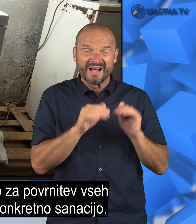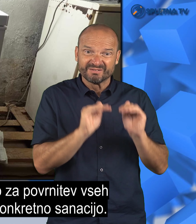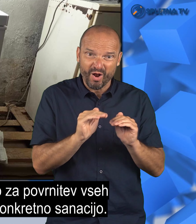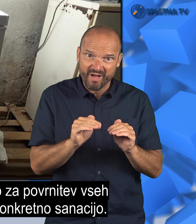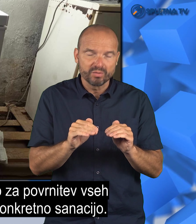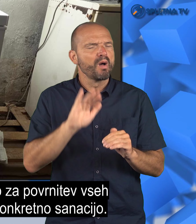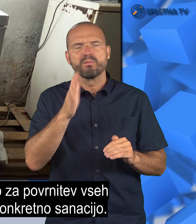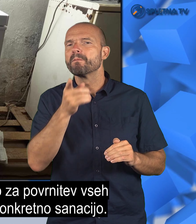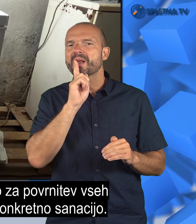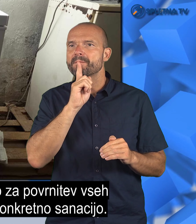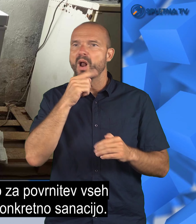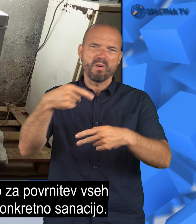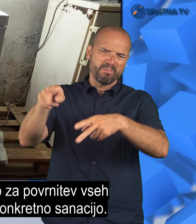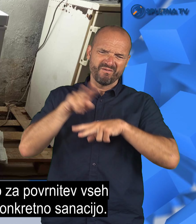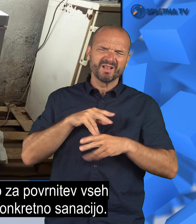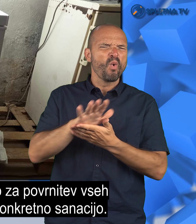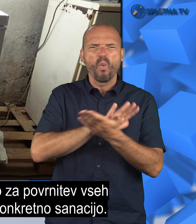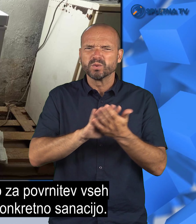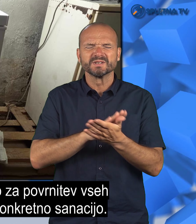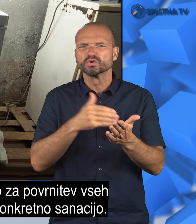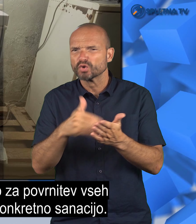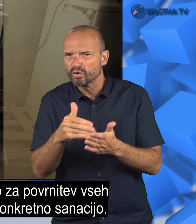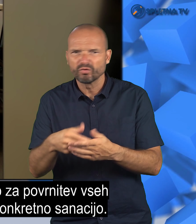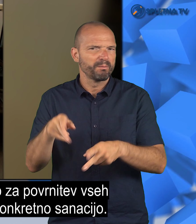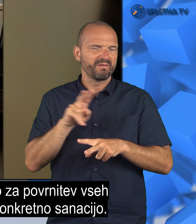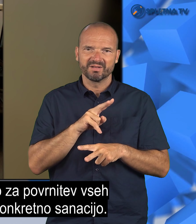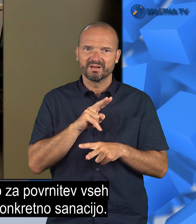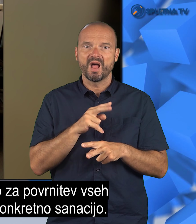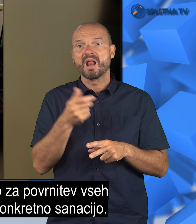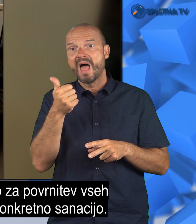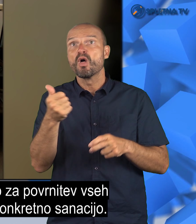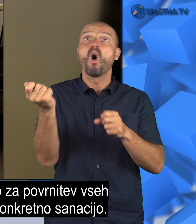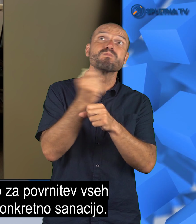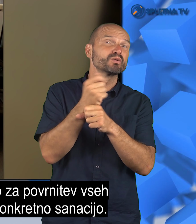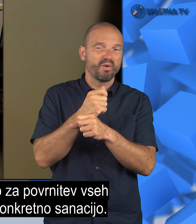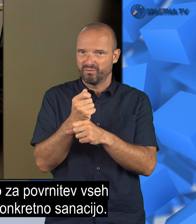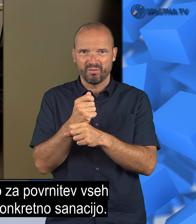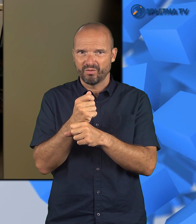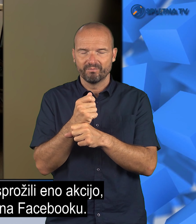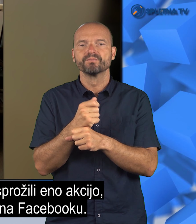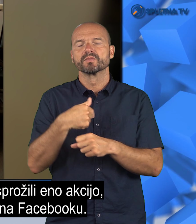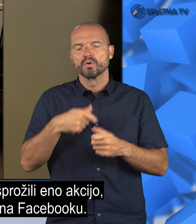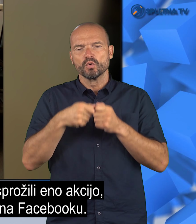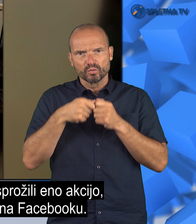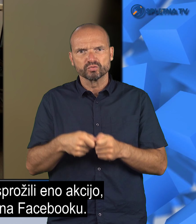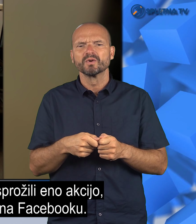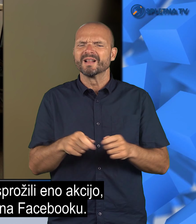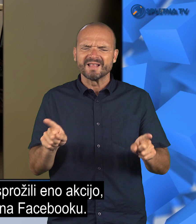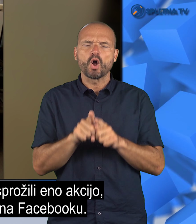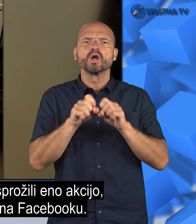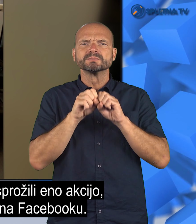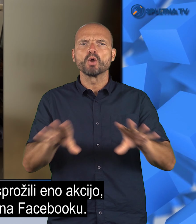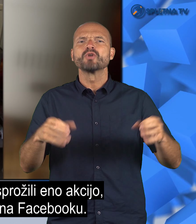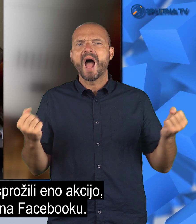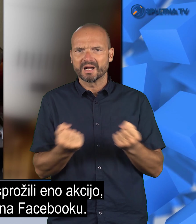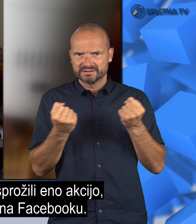zavarovano, bo absolutno premalo za povrnitev vseh stroškov pa za neko konkretno sanacijo. Zato smo tudi takoj sprožili eno